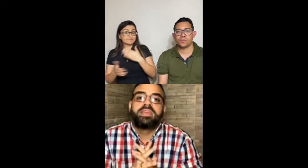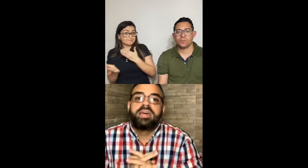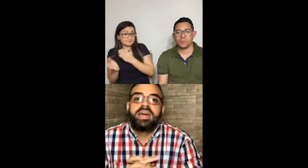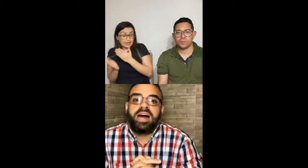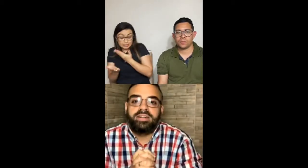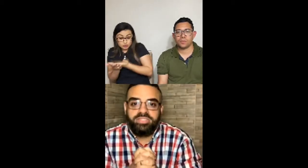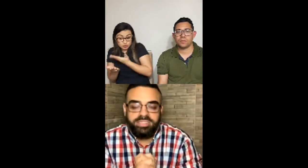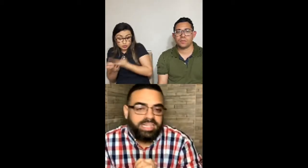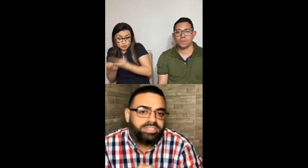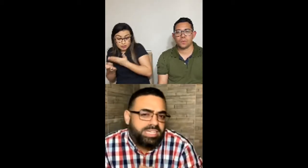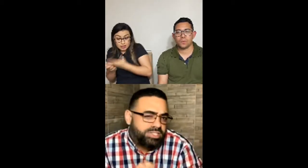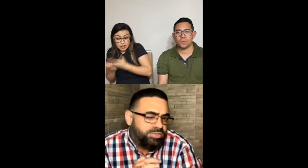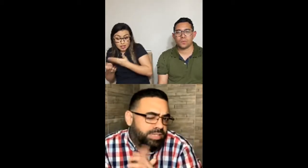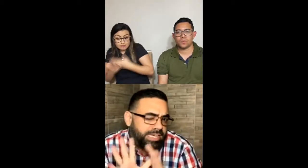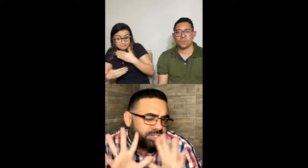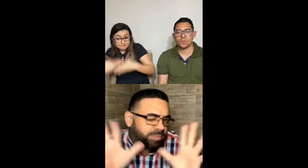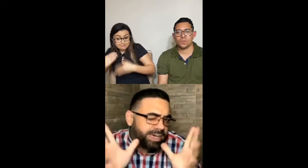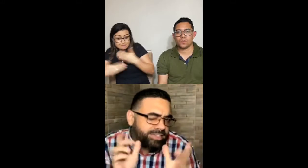10 anos.